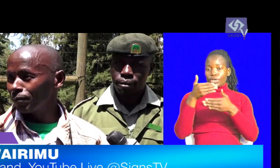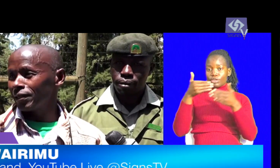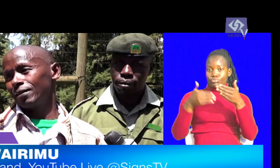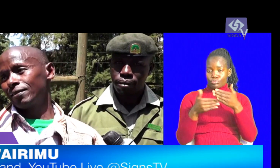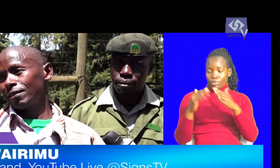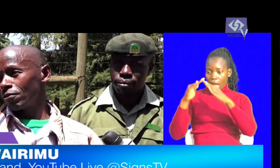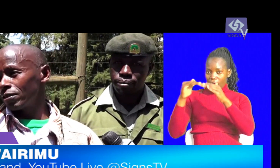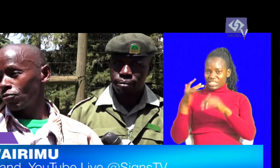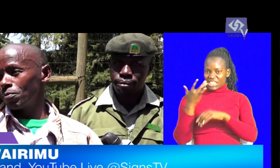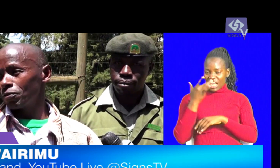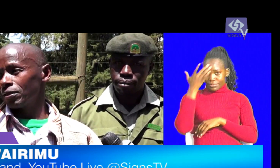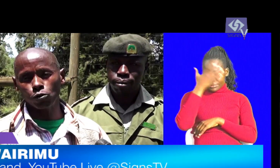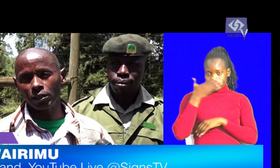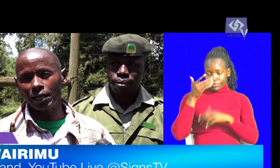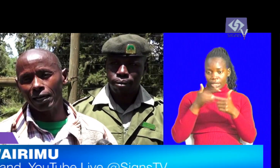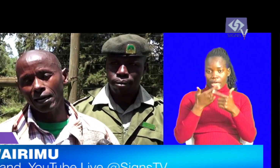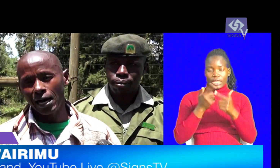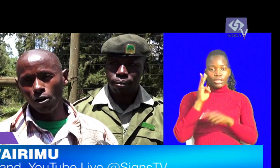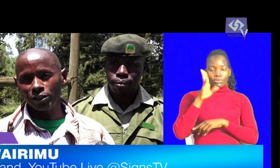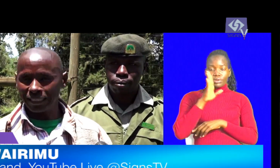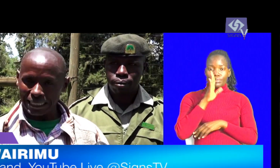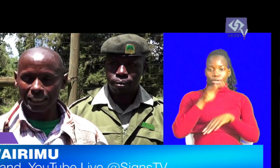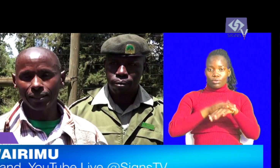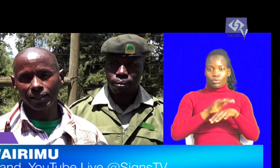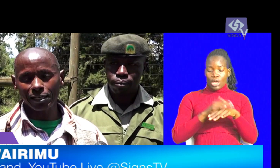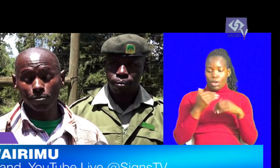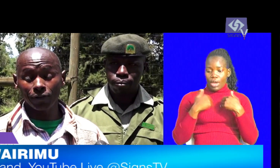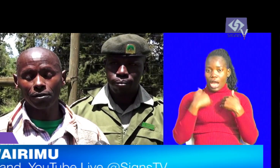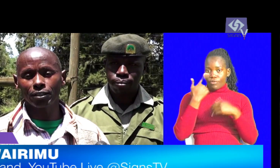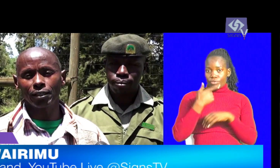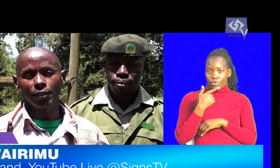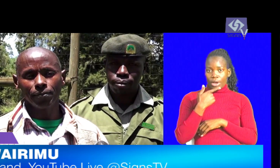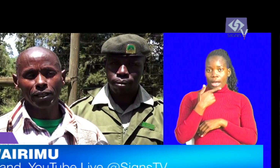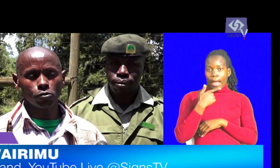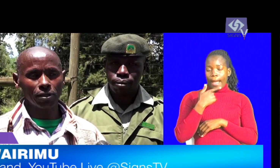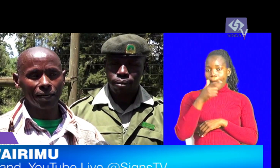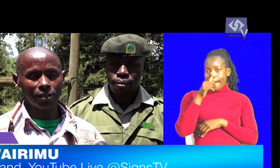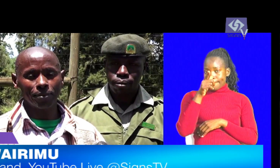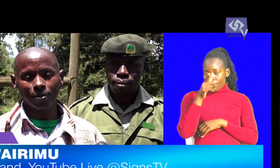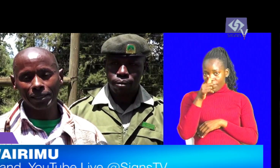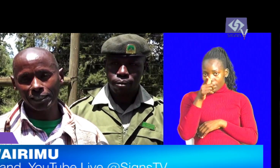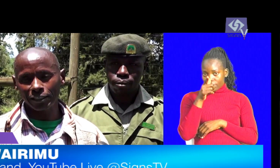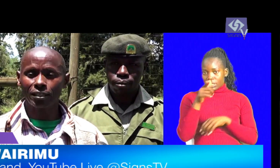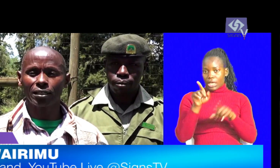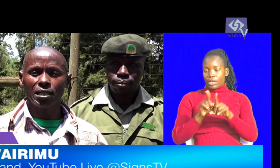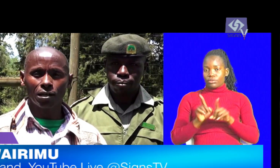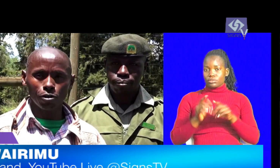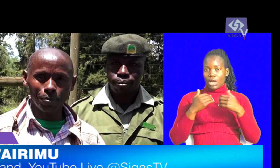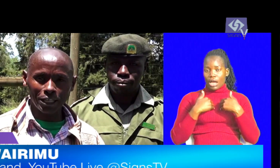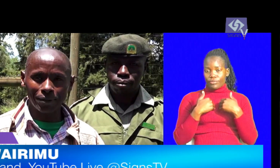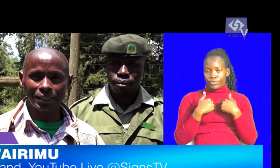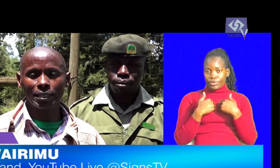pia itakuwa mzuri. Tuko na nyati, yani buffaloes, pia tuko na wanyama kama tikitik, Columbus